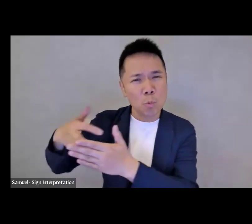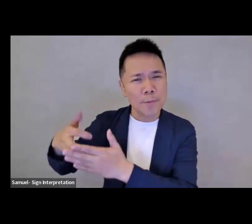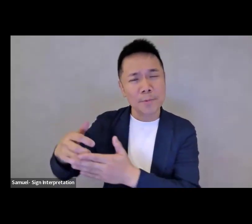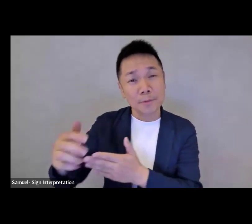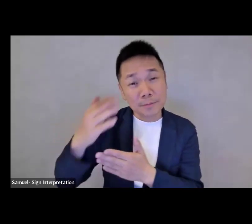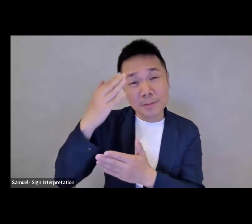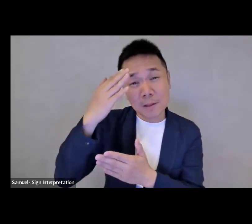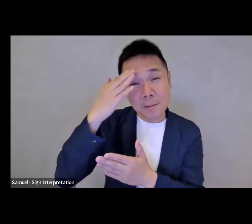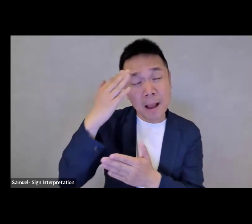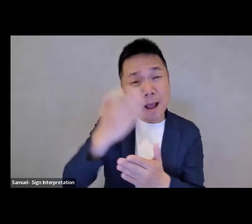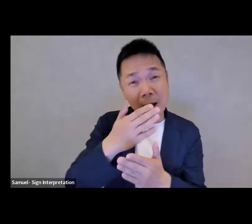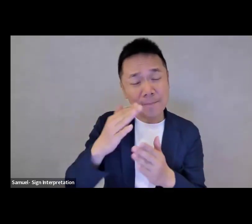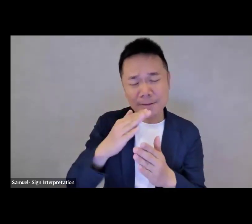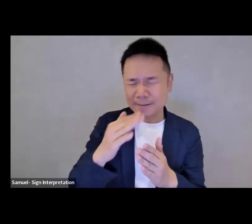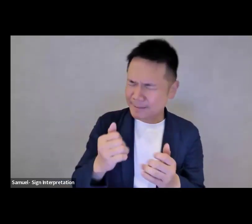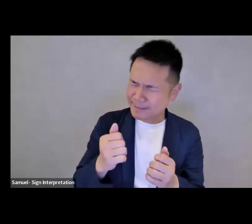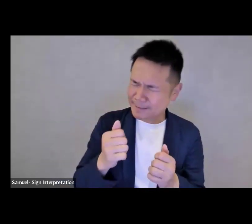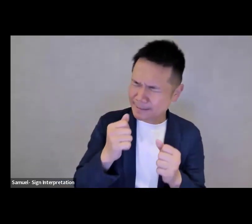我不是一个战士。